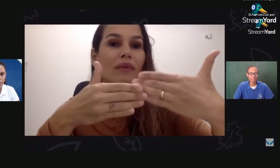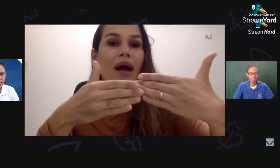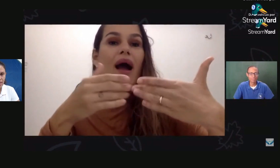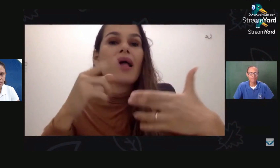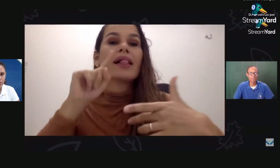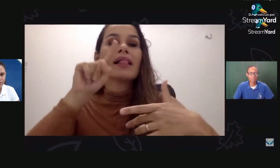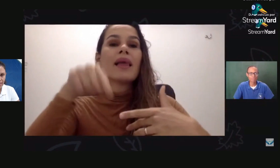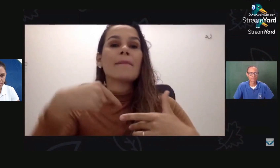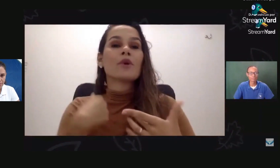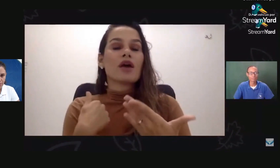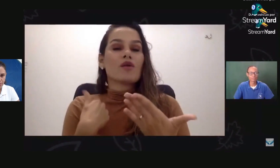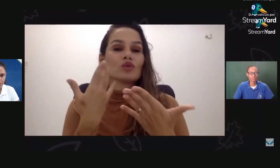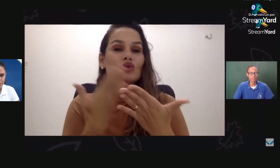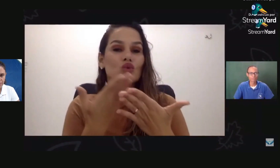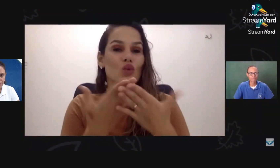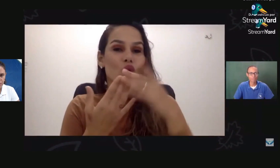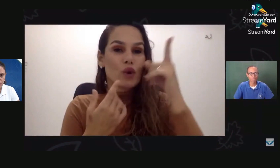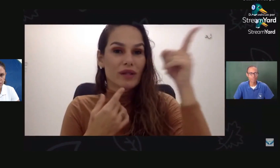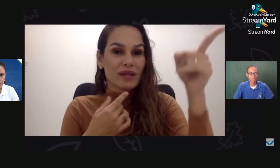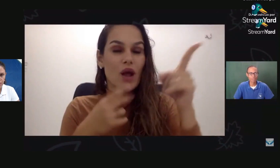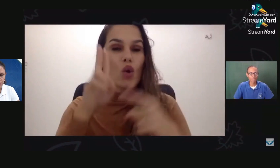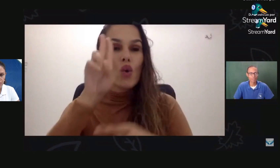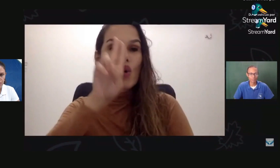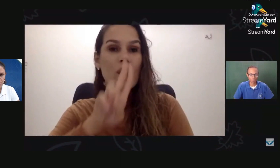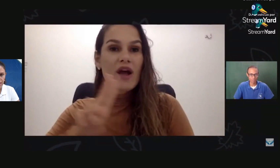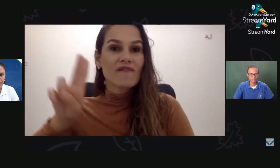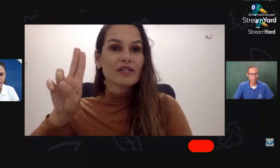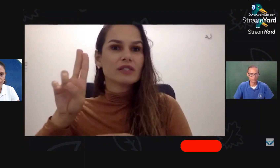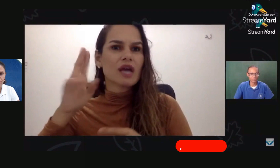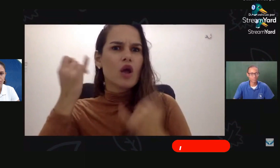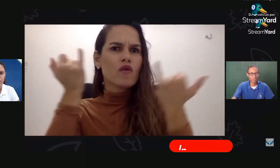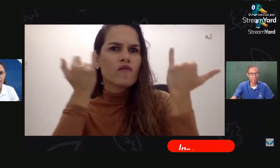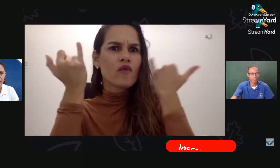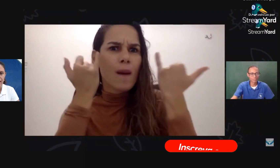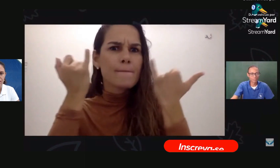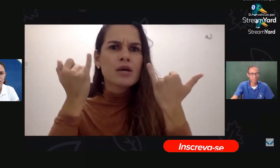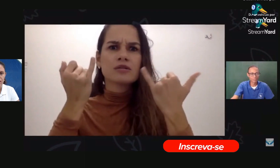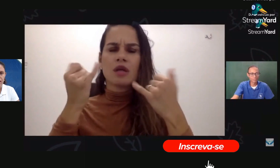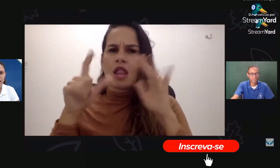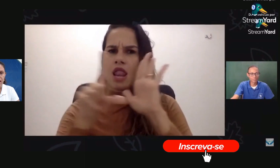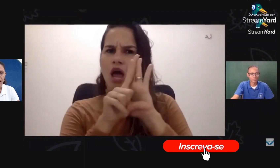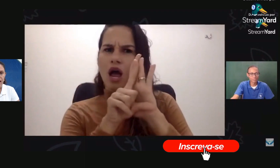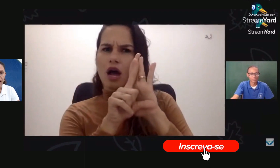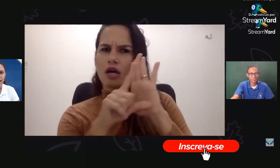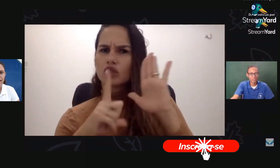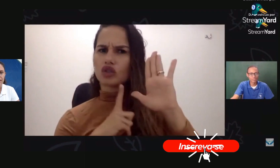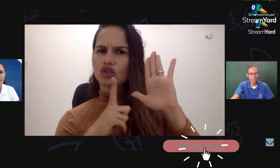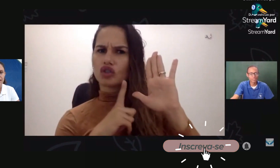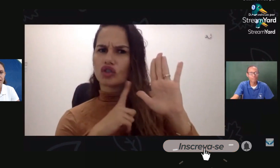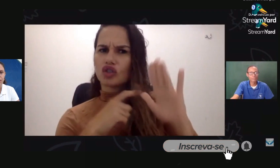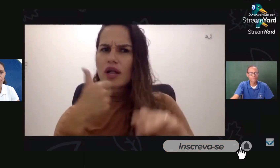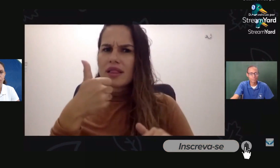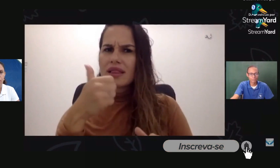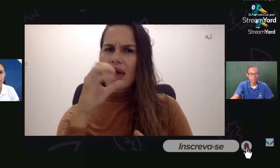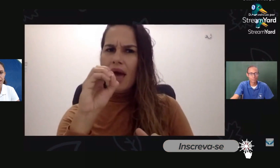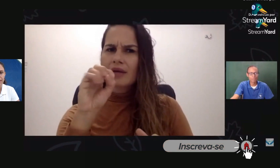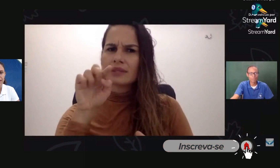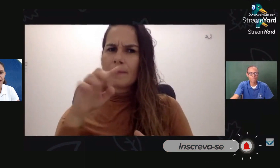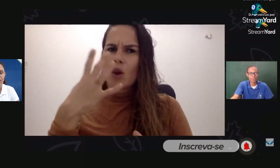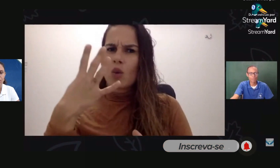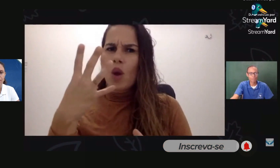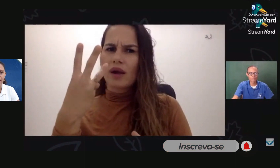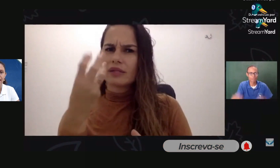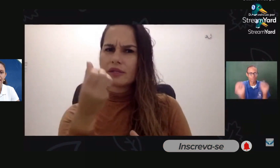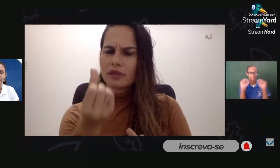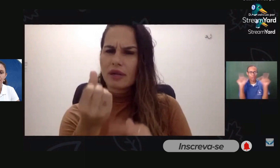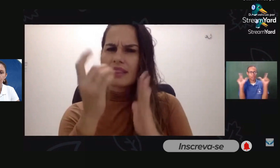Então, com o passar do tempo, quando eu fui estudar então na universidade, aí sim que eu fui